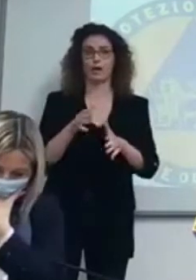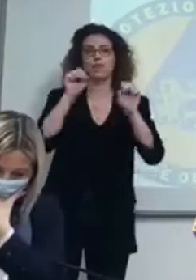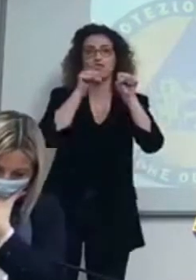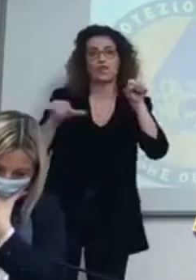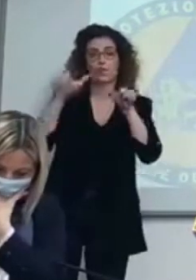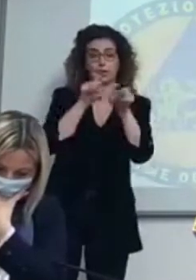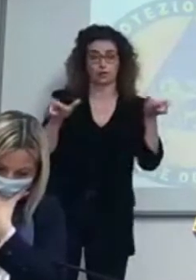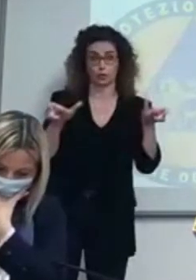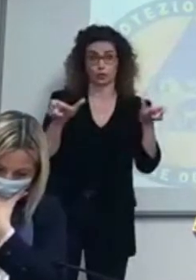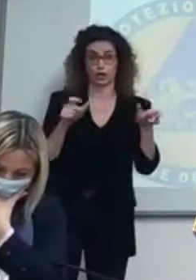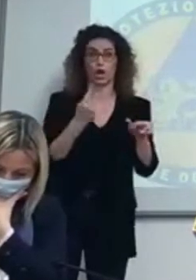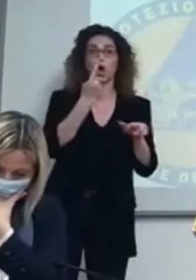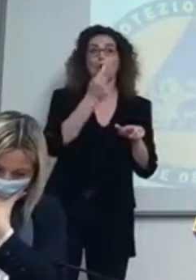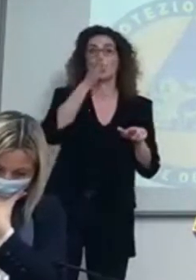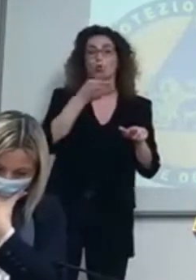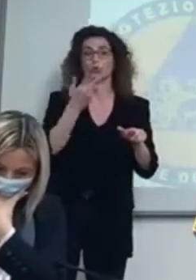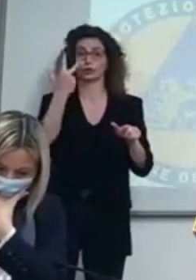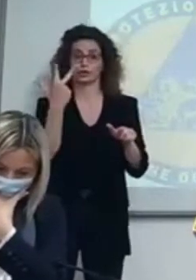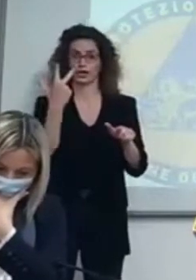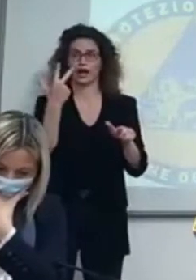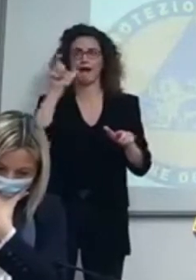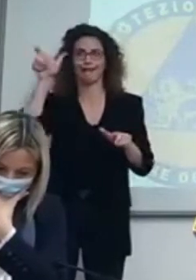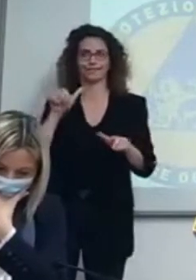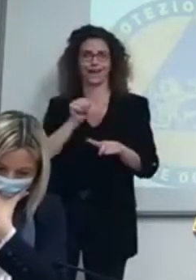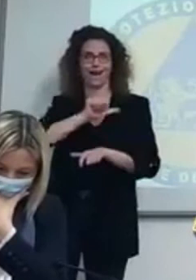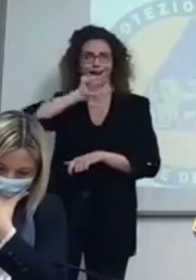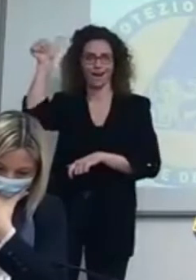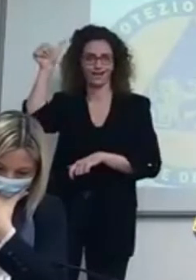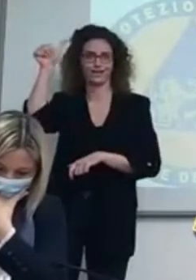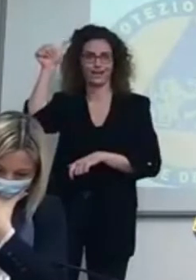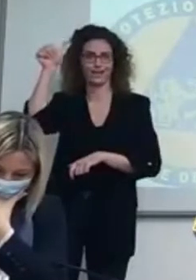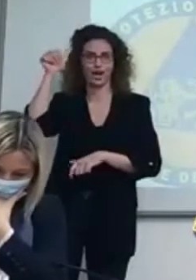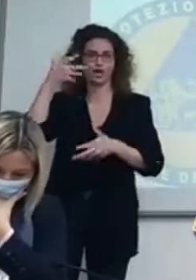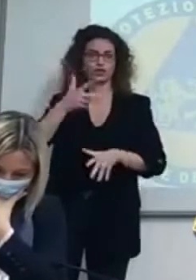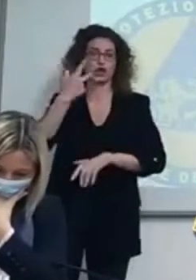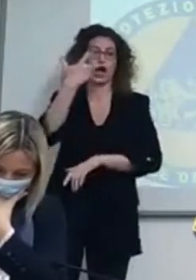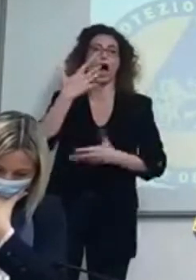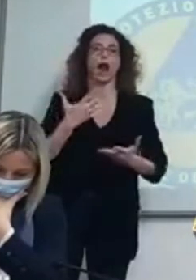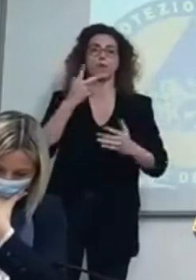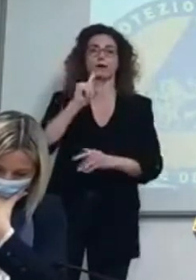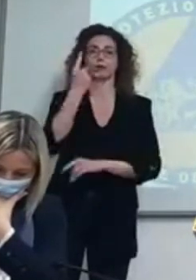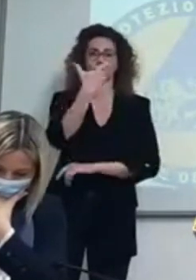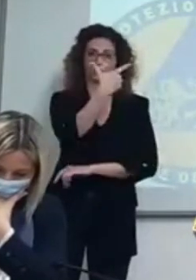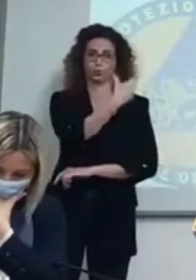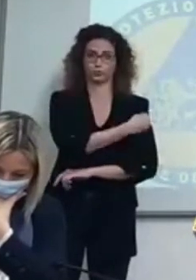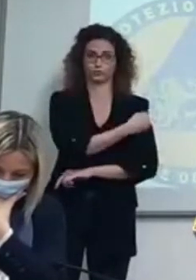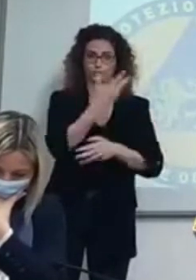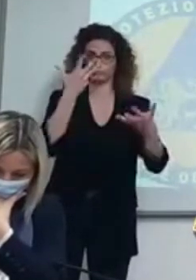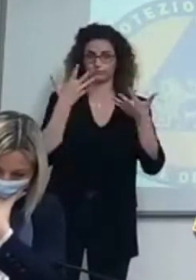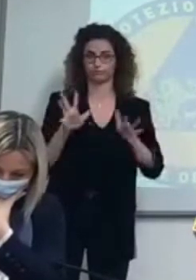veneti, lo diciamo con orgoglio, primi in Italia, ha già avuto almeno un'inoculazione.